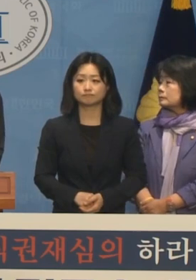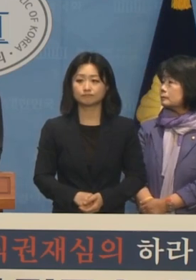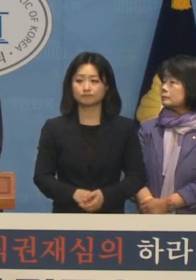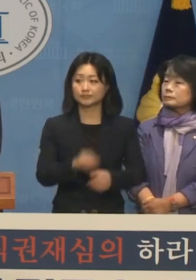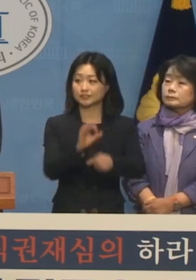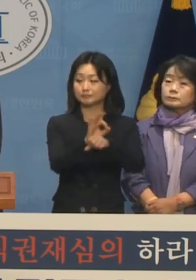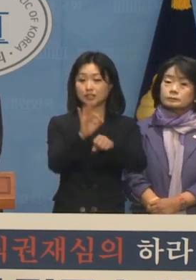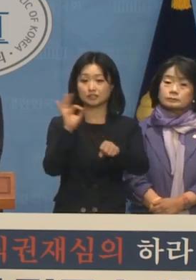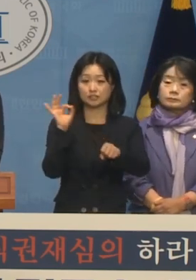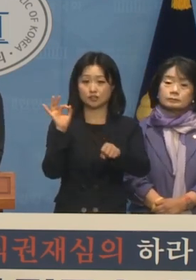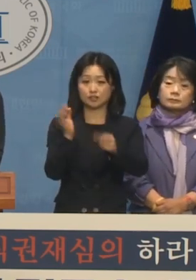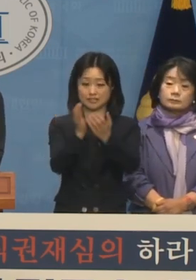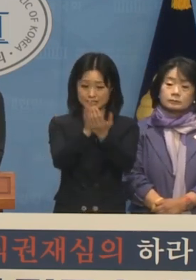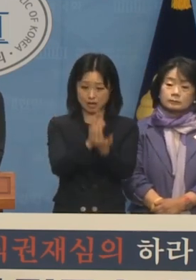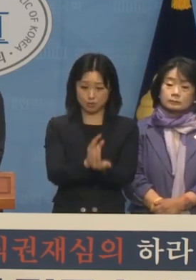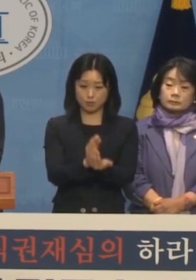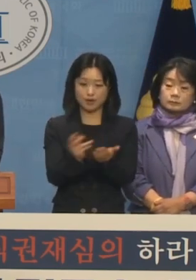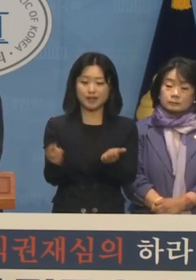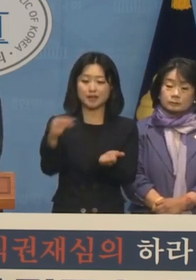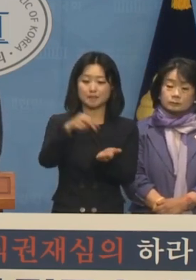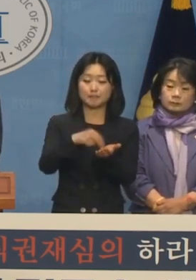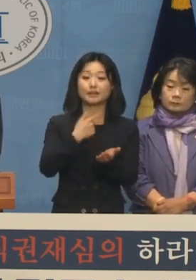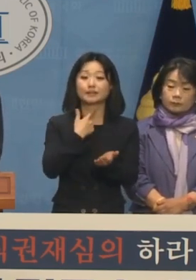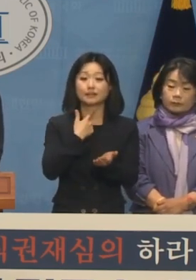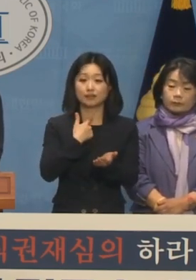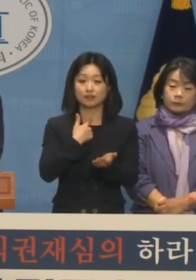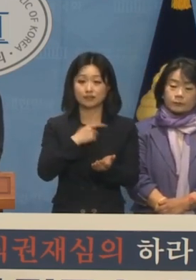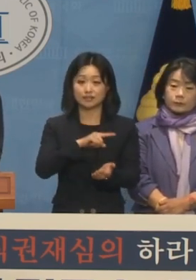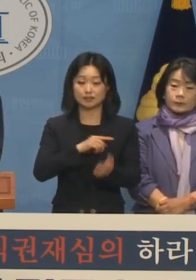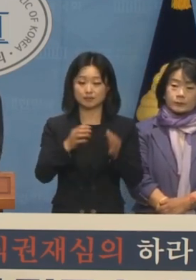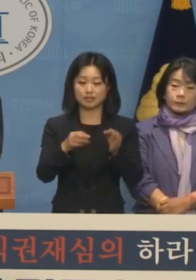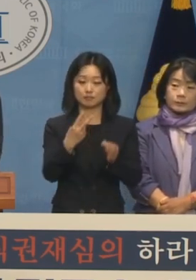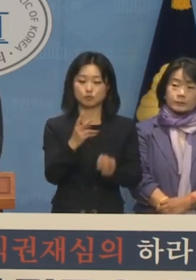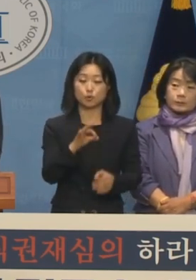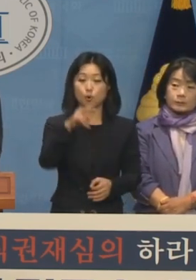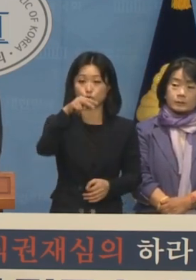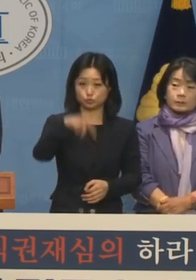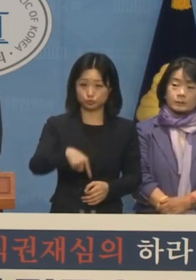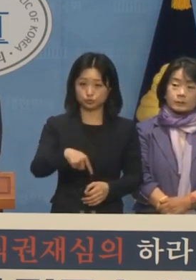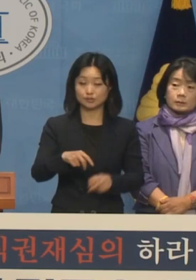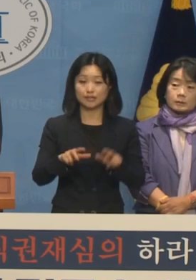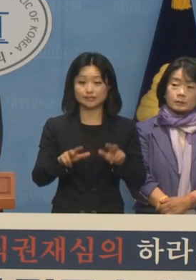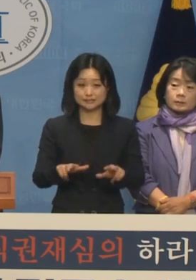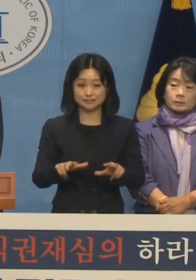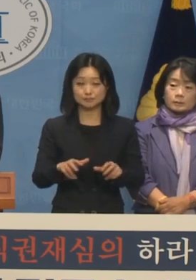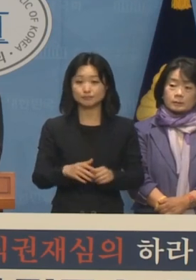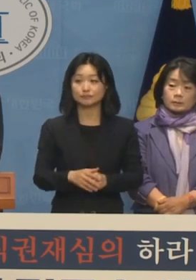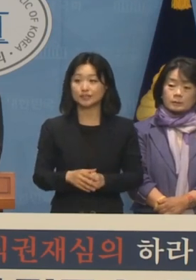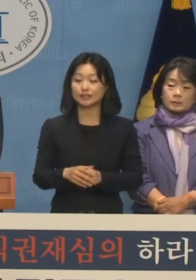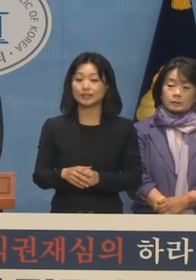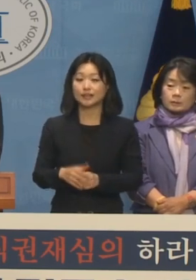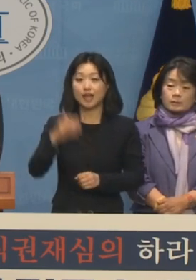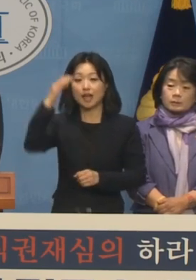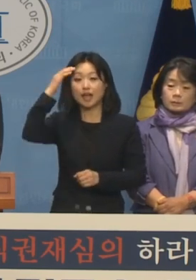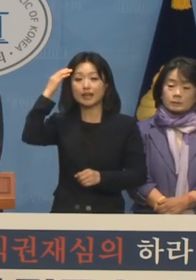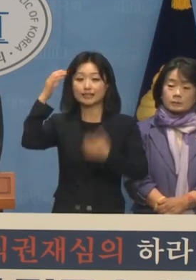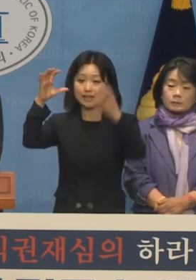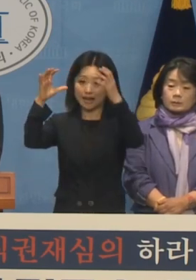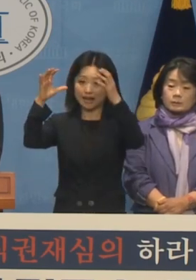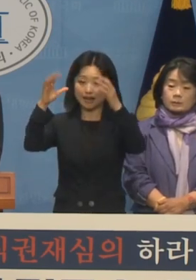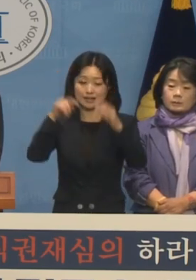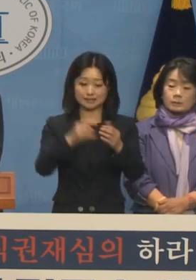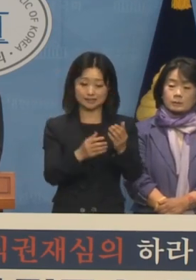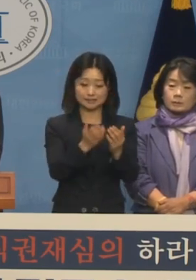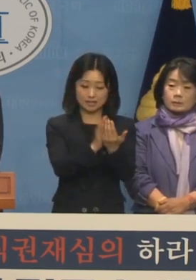10년 전 세월호에 탑승했던 김동수입니다. 그리고 지금도 마찬가지지만 이 나라는 아직도